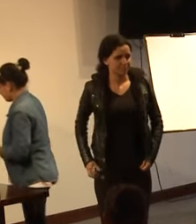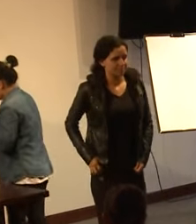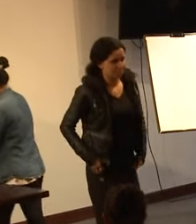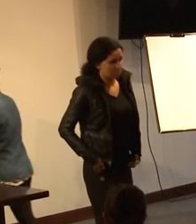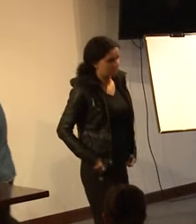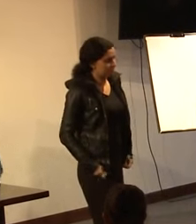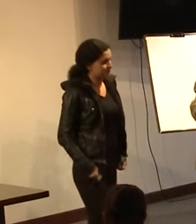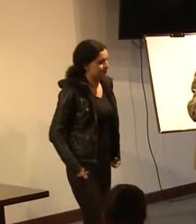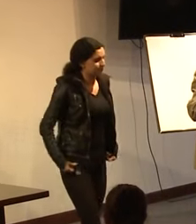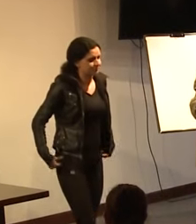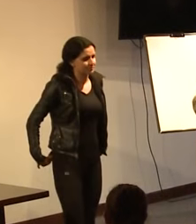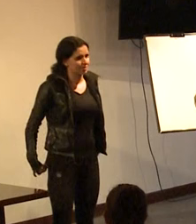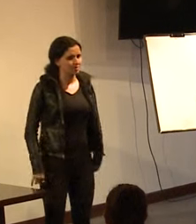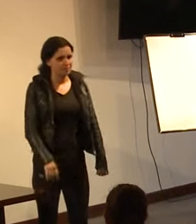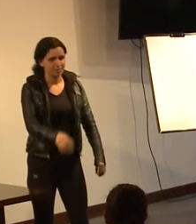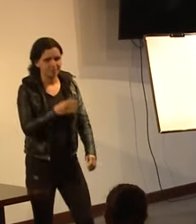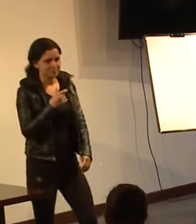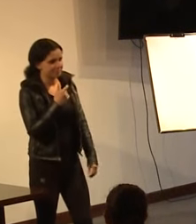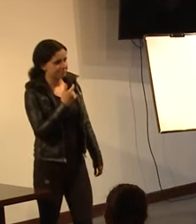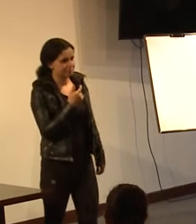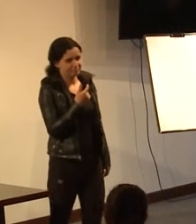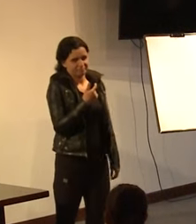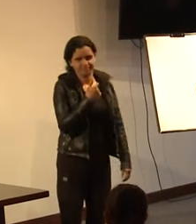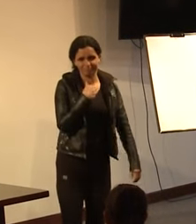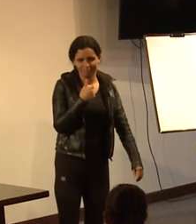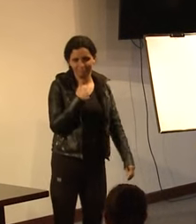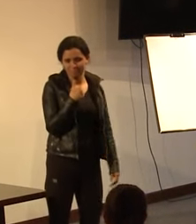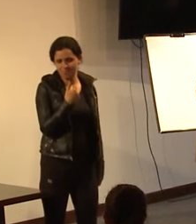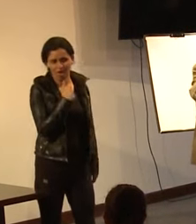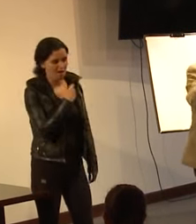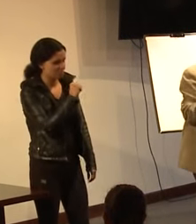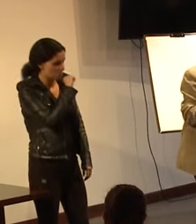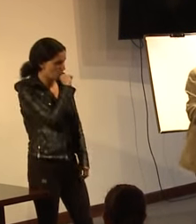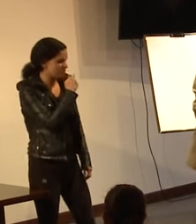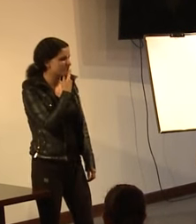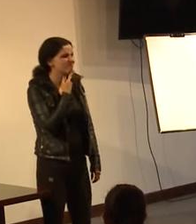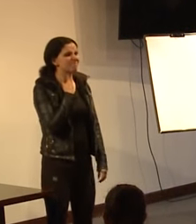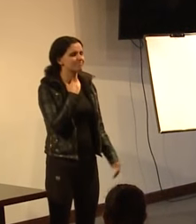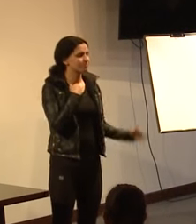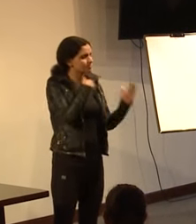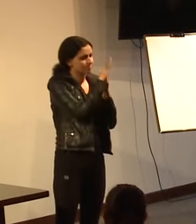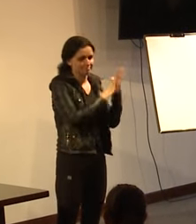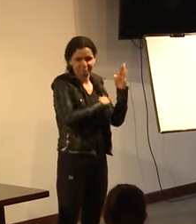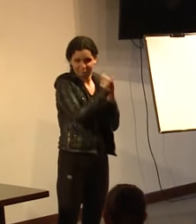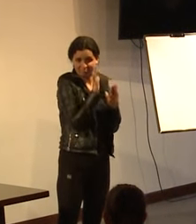Yo pinto, yo estudié artes prácticas y pinto, y mi pasión es pintar y acabo haciendo una exposición. Bueno, yo pinto.